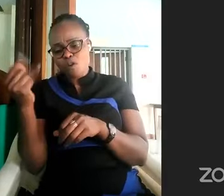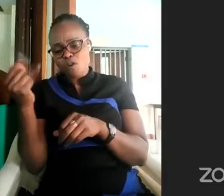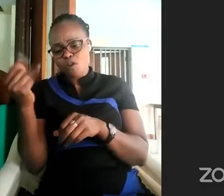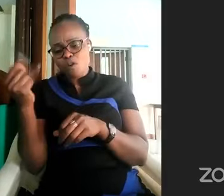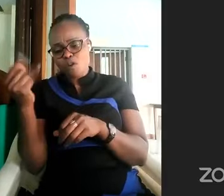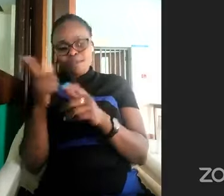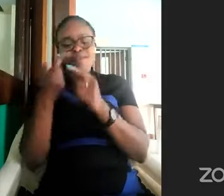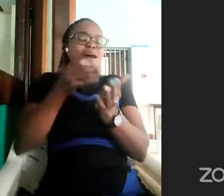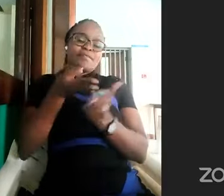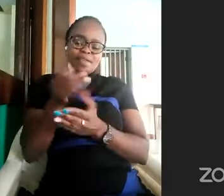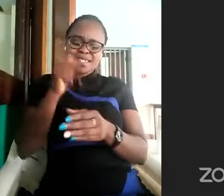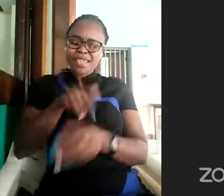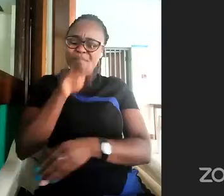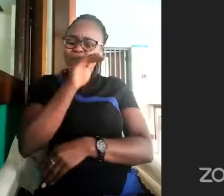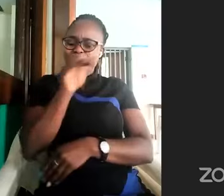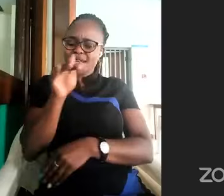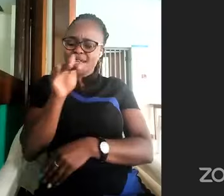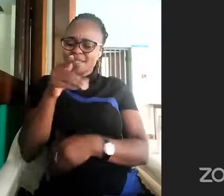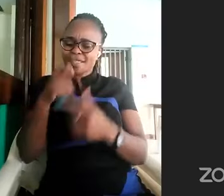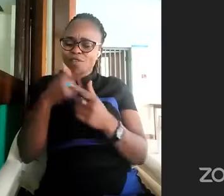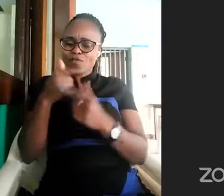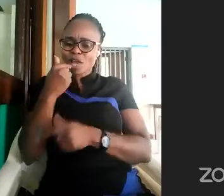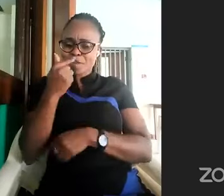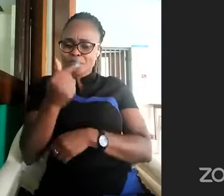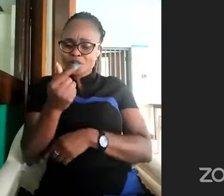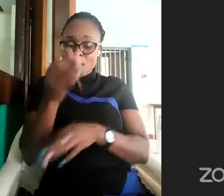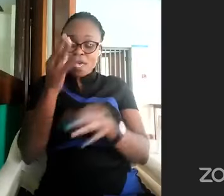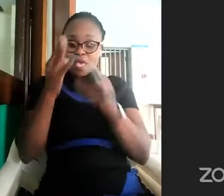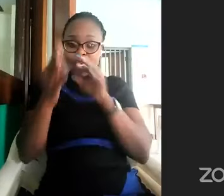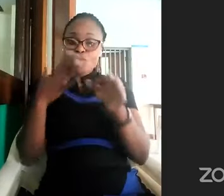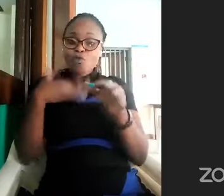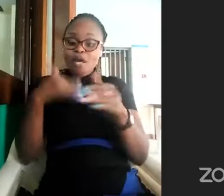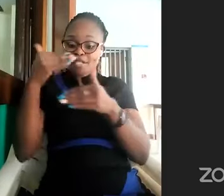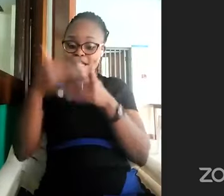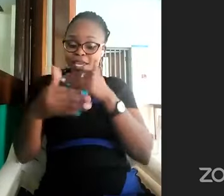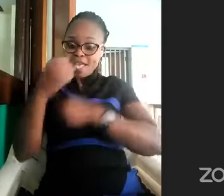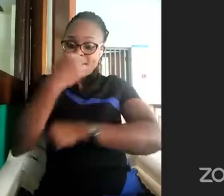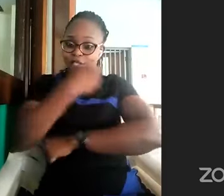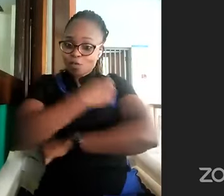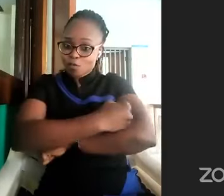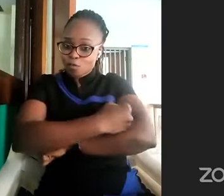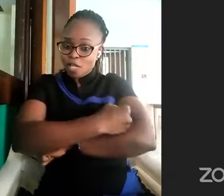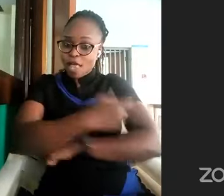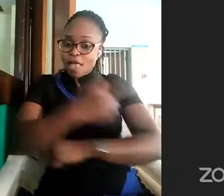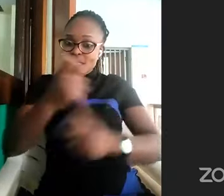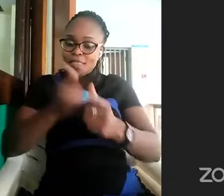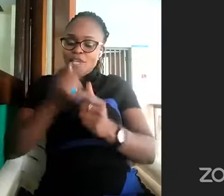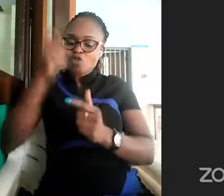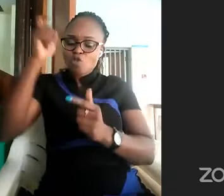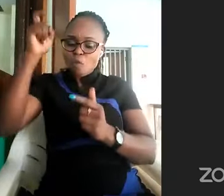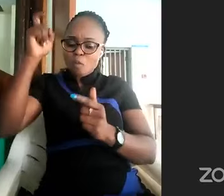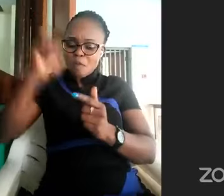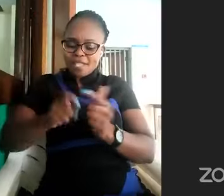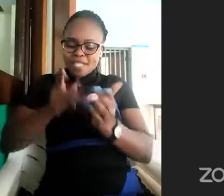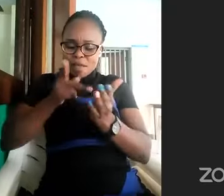zaidi, unakuta unaambiwa kama unataka shule ya karibu, lazima utoe kitu kidogo ndio tubadilishe hiyo jina ya mtoto ikuje ile shule